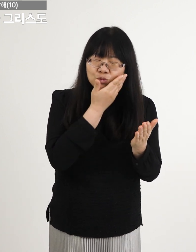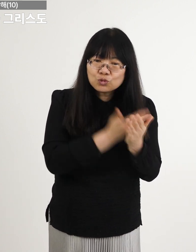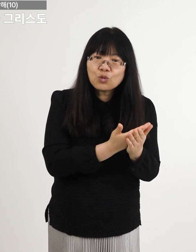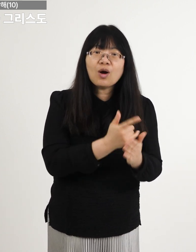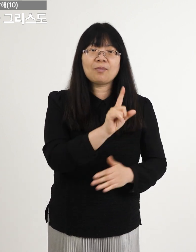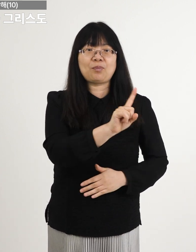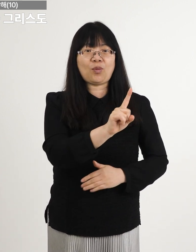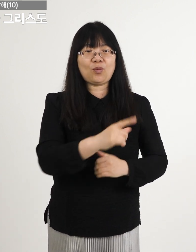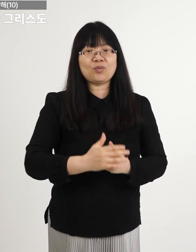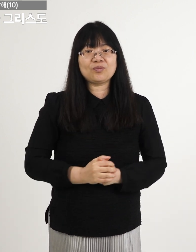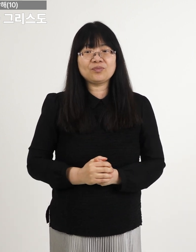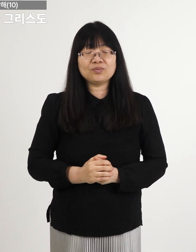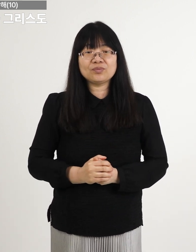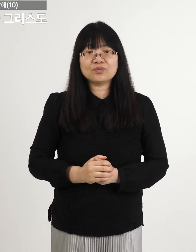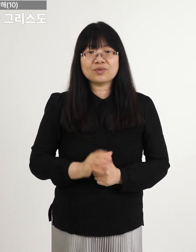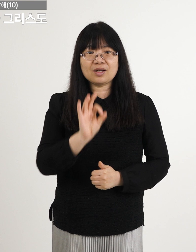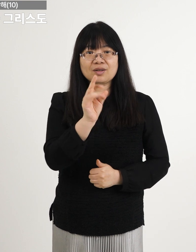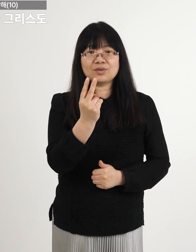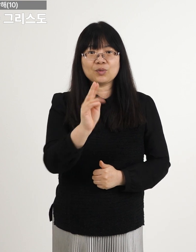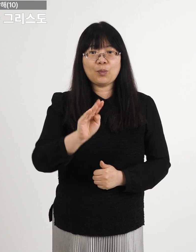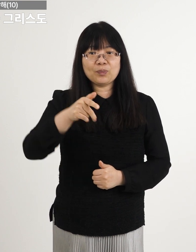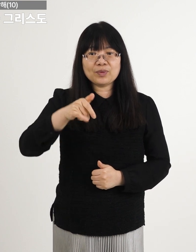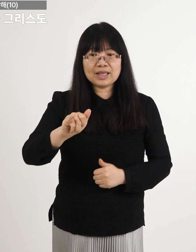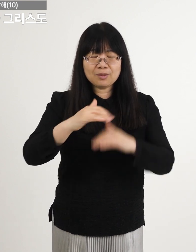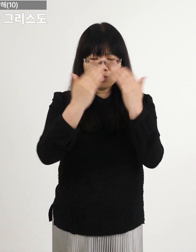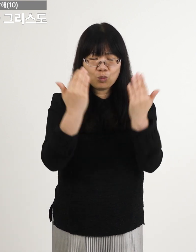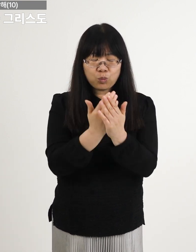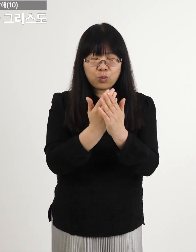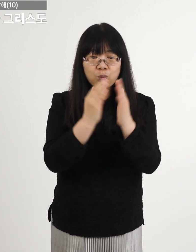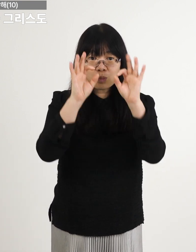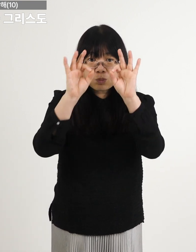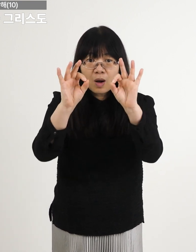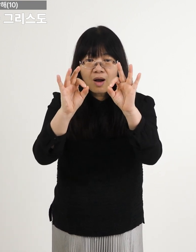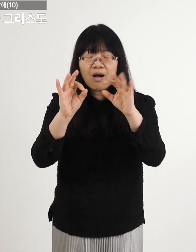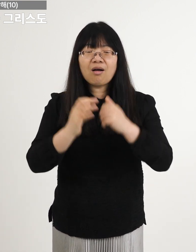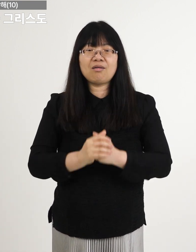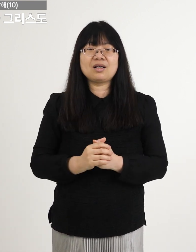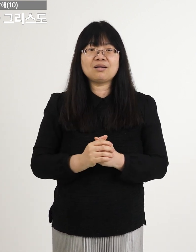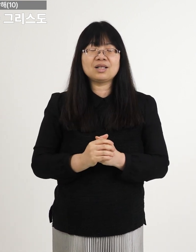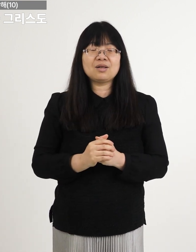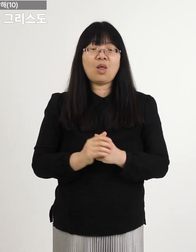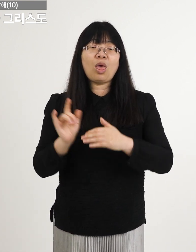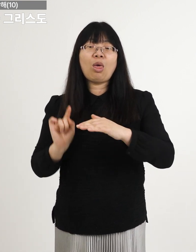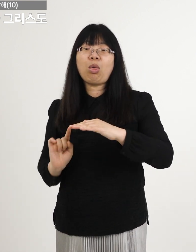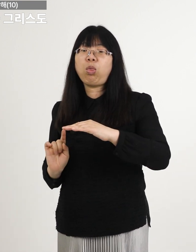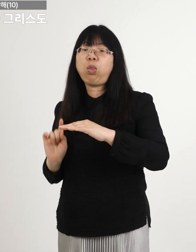하면 오늘 이 욥기 전체를 통해서 그 너머